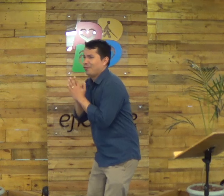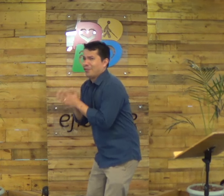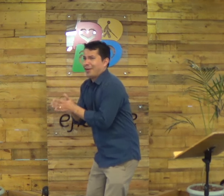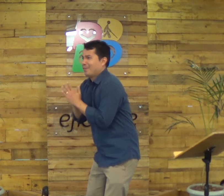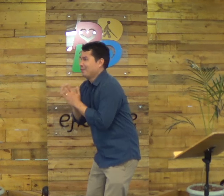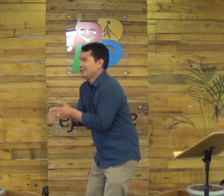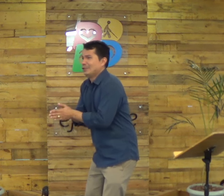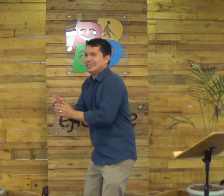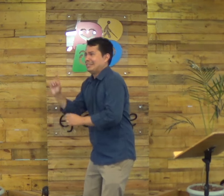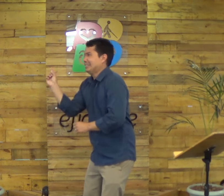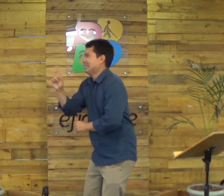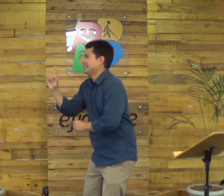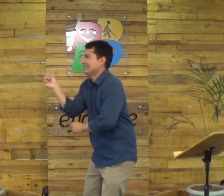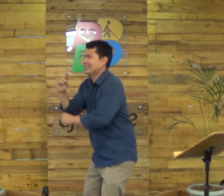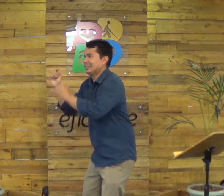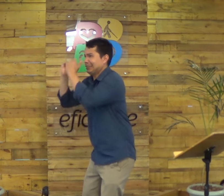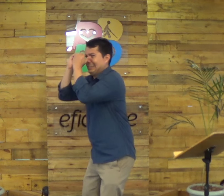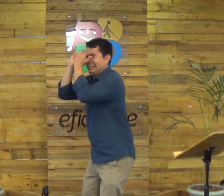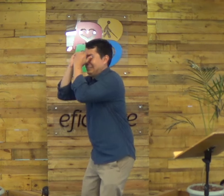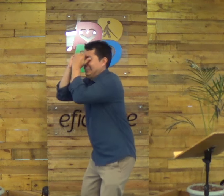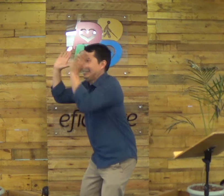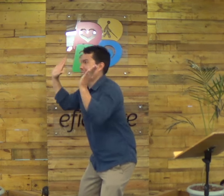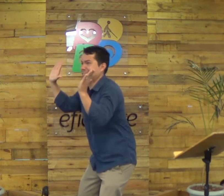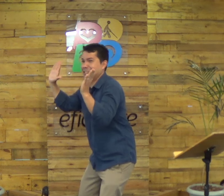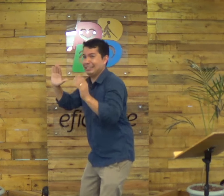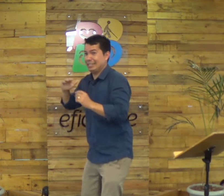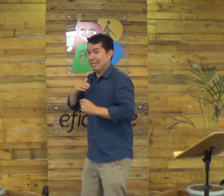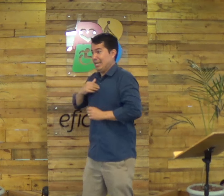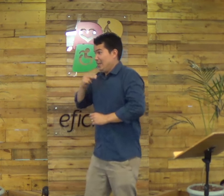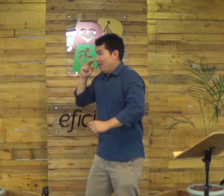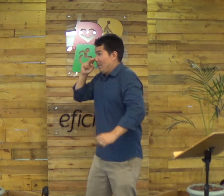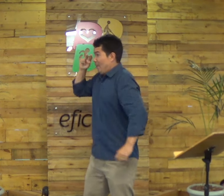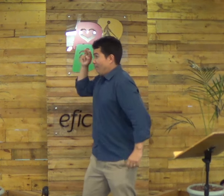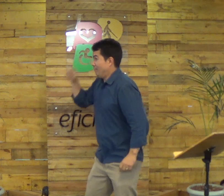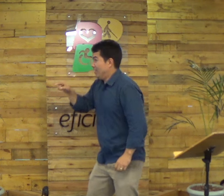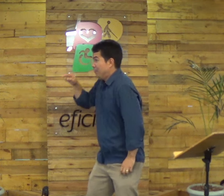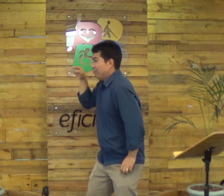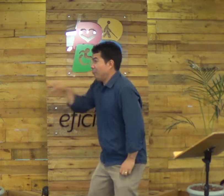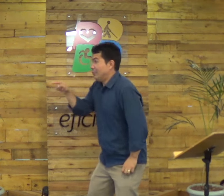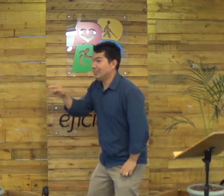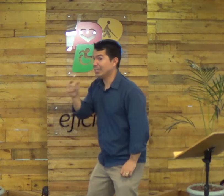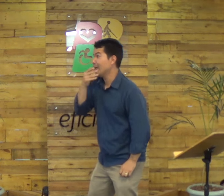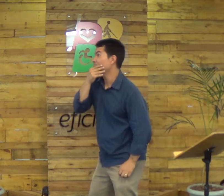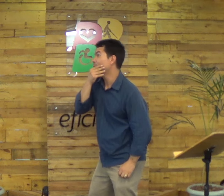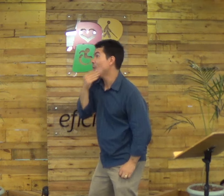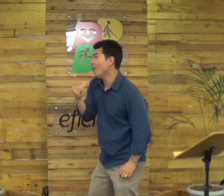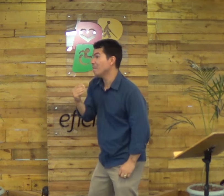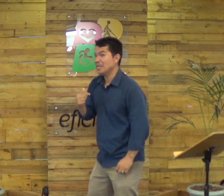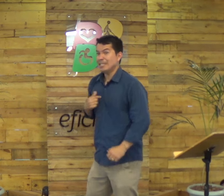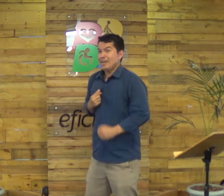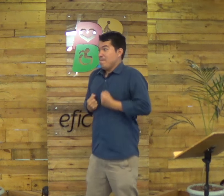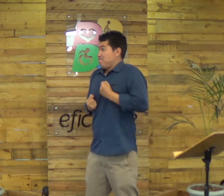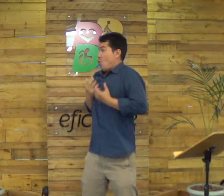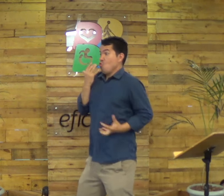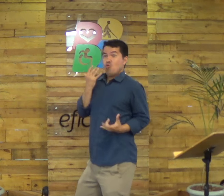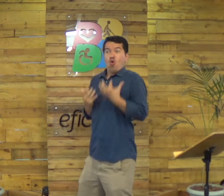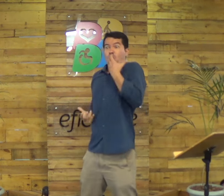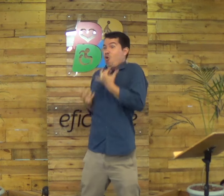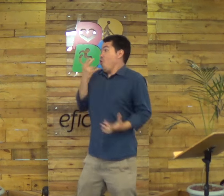por favor, Adelina, por favor, não desista, porque eu vejo você, nossa, quando eu vejo um homem,